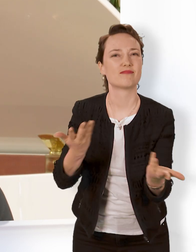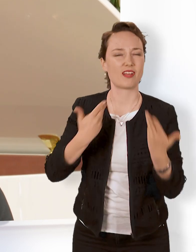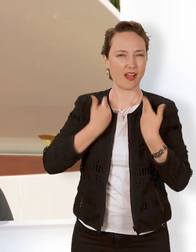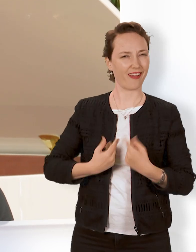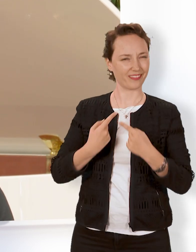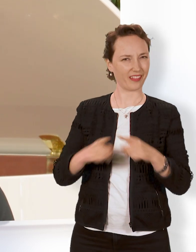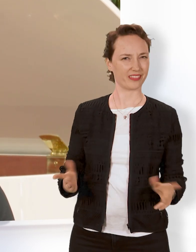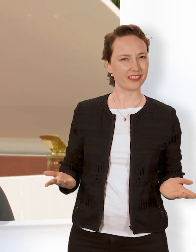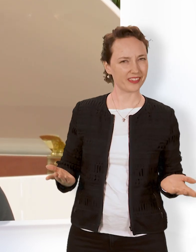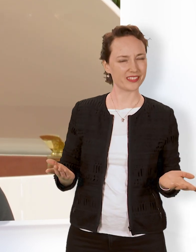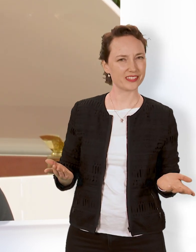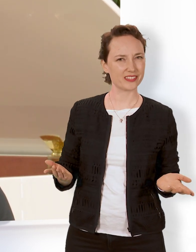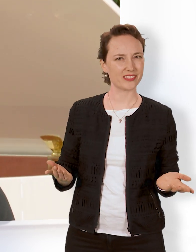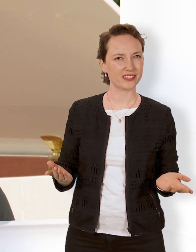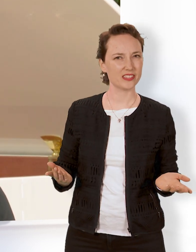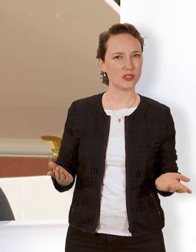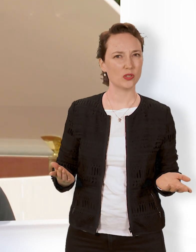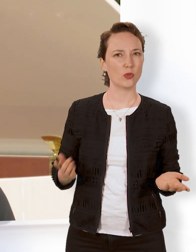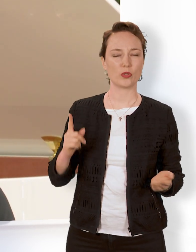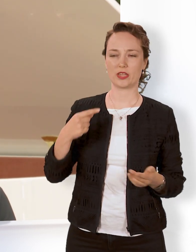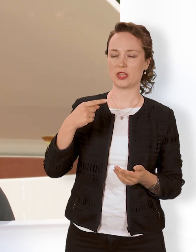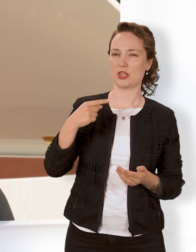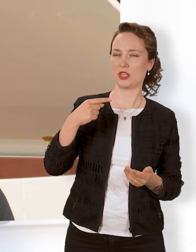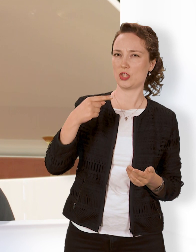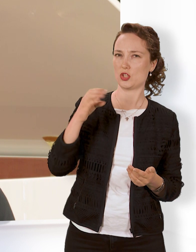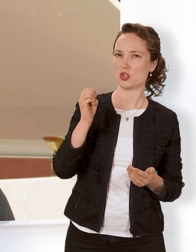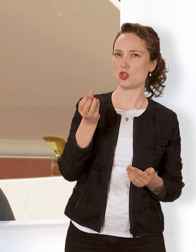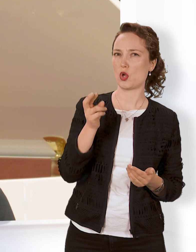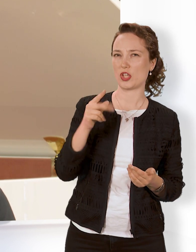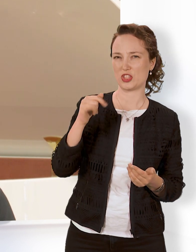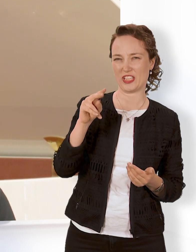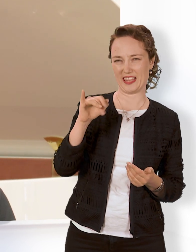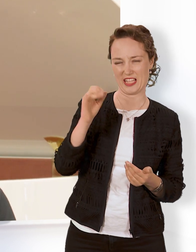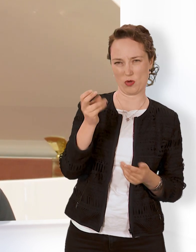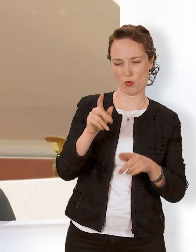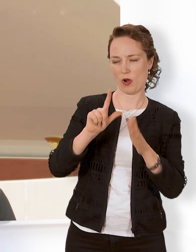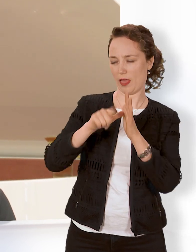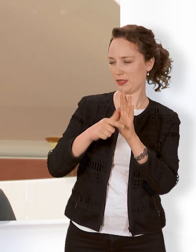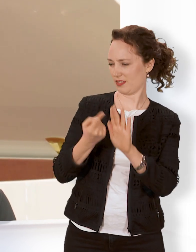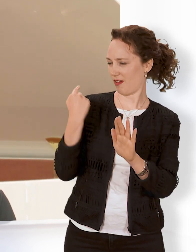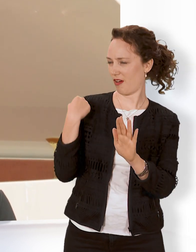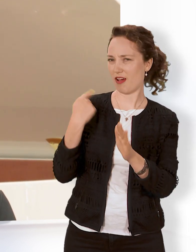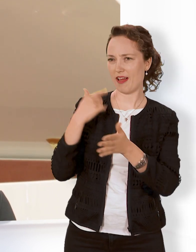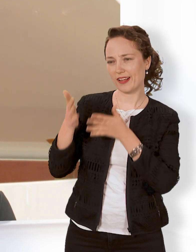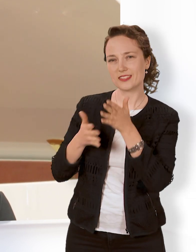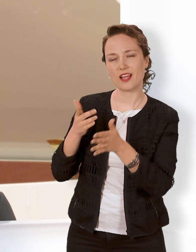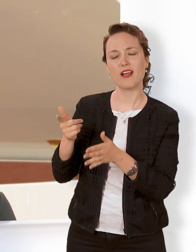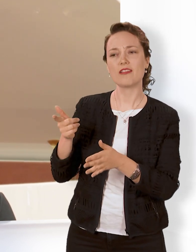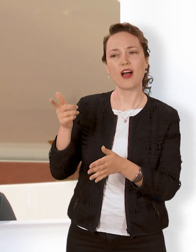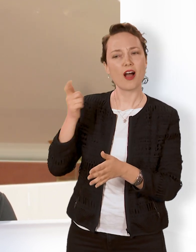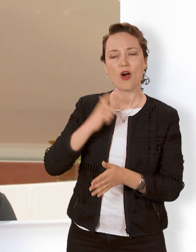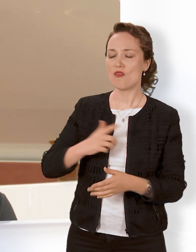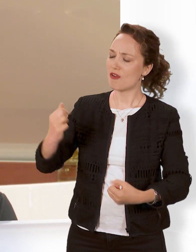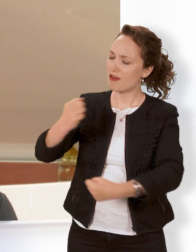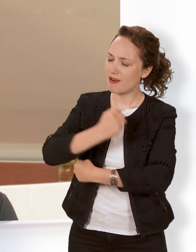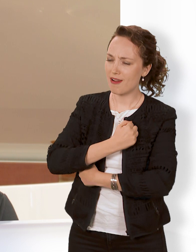Und ja, wie ich Jorginho vor einem halben Jahr erzählt habe davon, dann hat er mich in den Arm genommen, hat fast Tränen in den Augen gehabt und hat